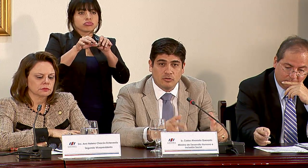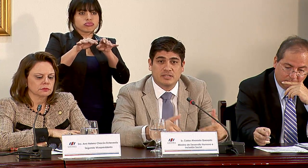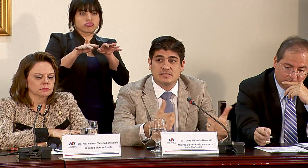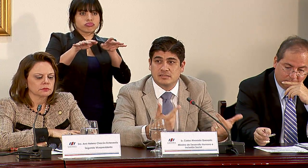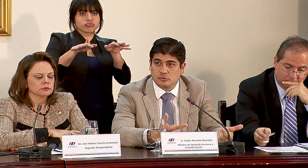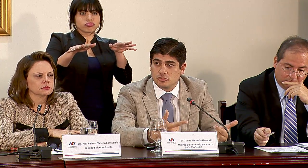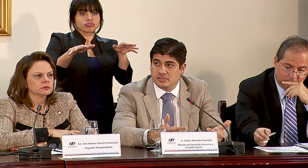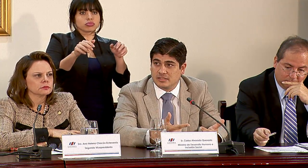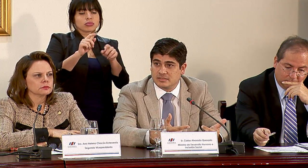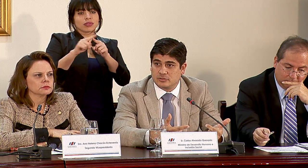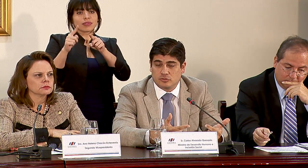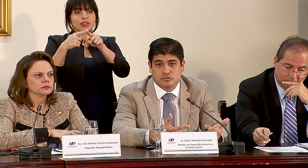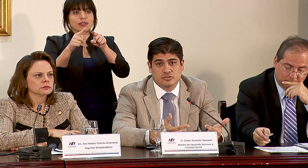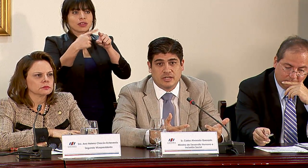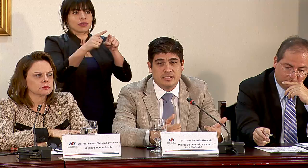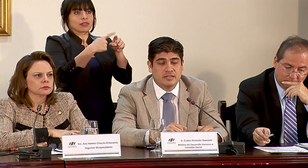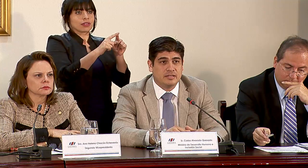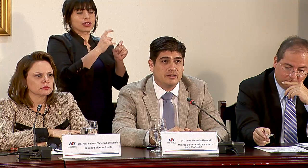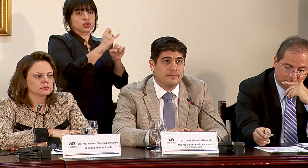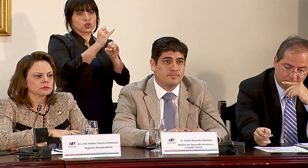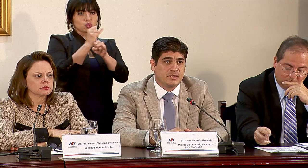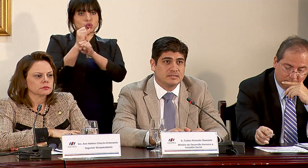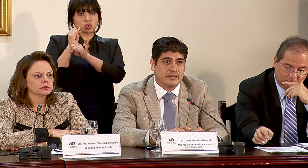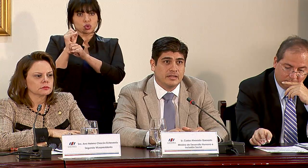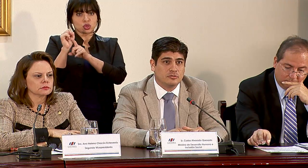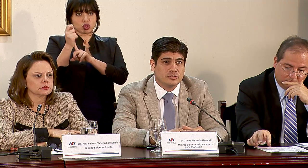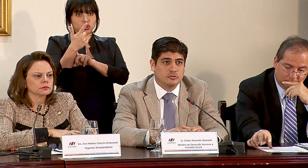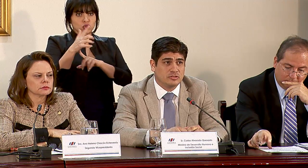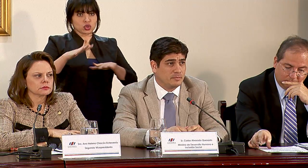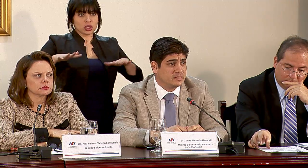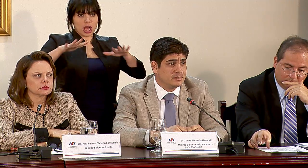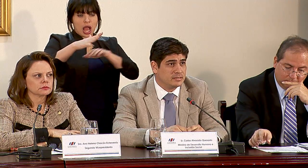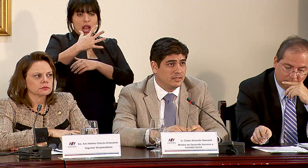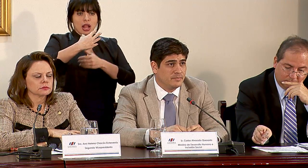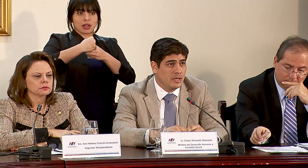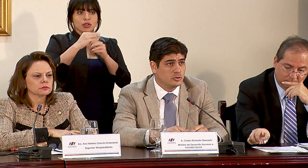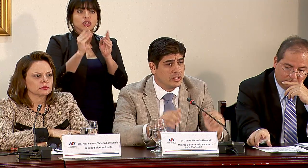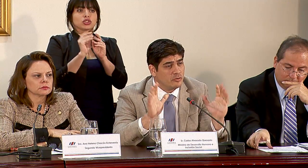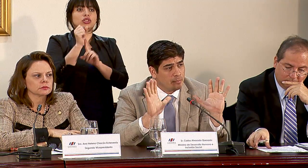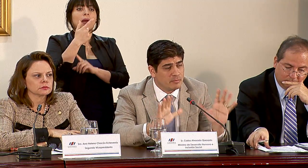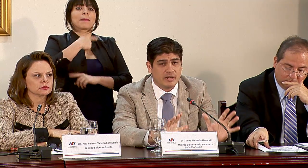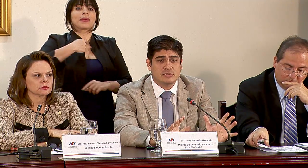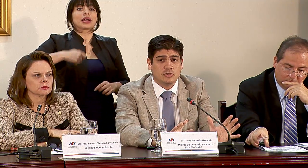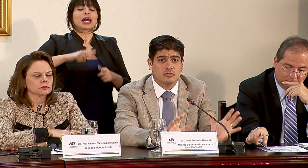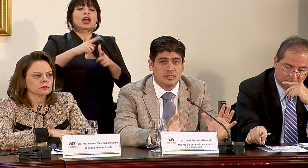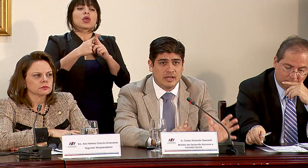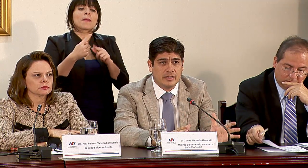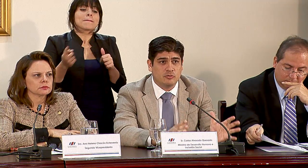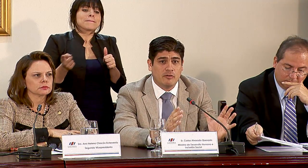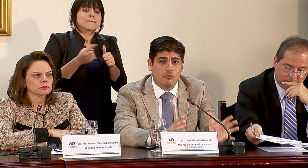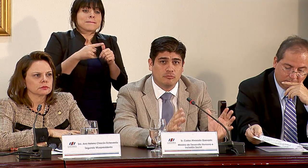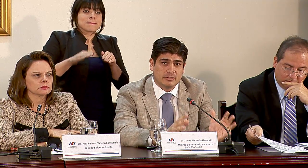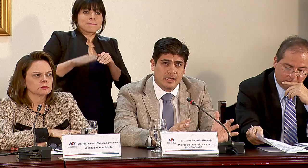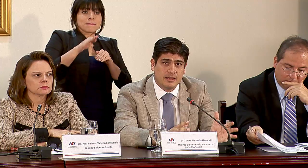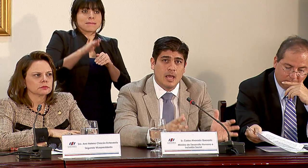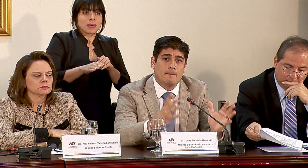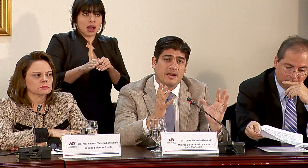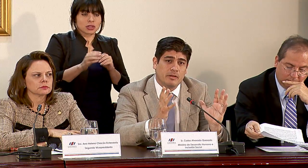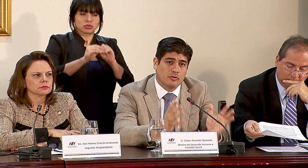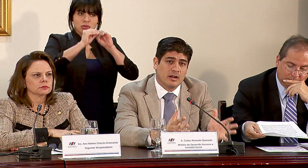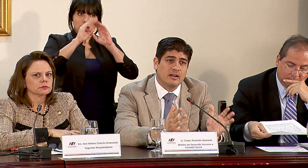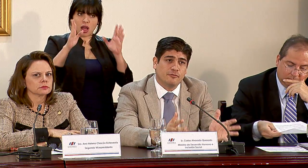para otras instituciones del sector social y que están en el Consejo Social Presidencial. Entonces, ahí hay una primera acción clara y una voluntad